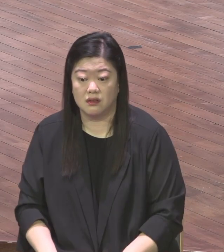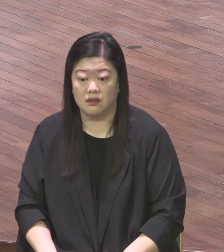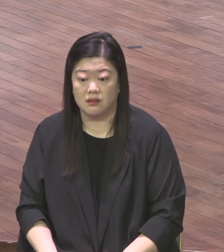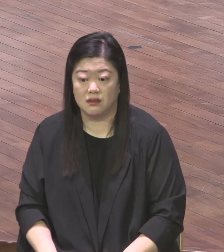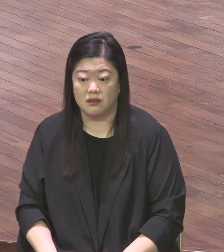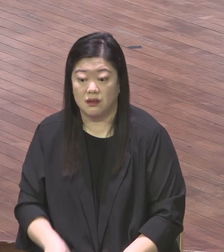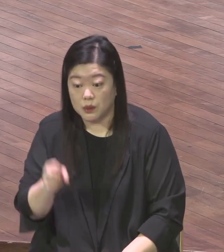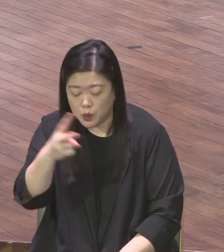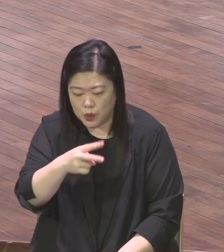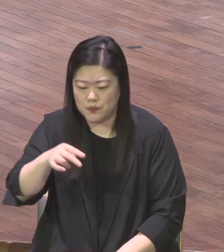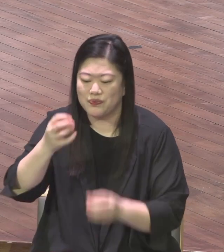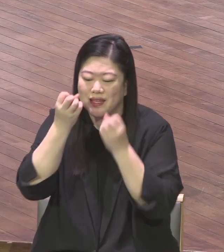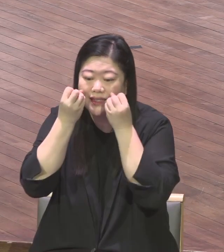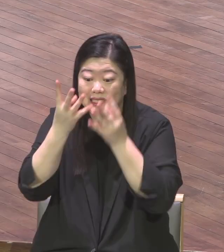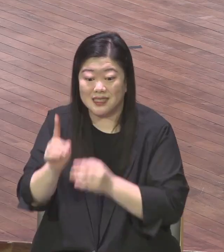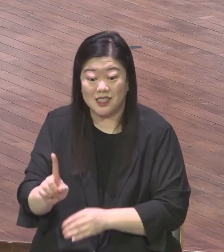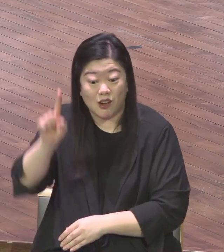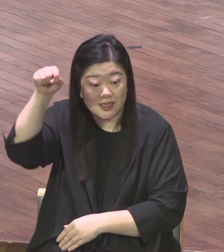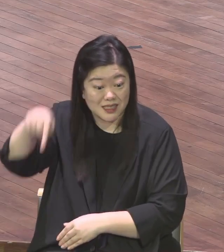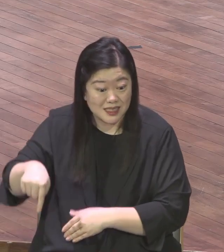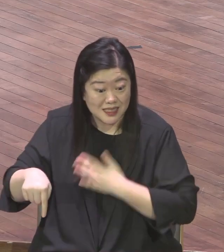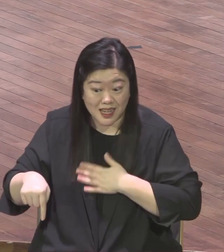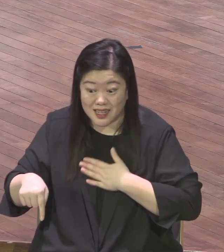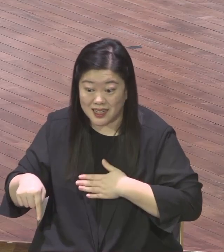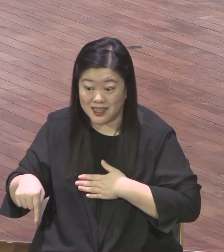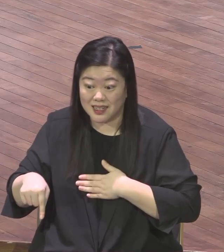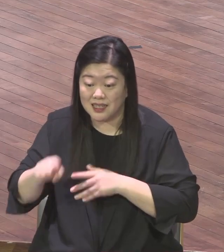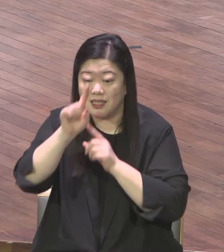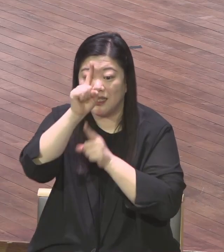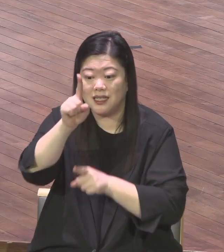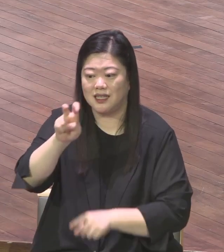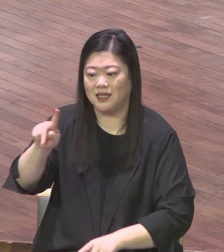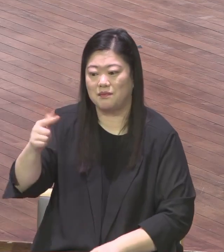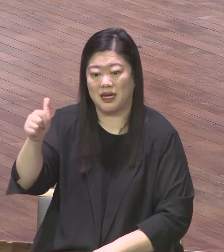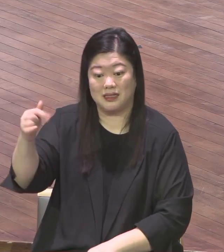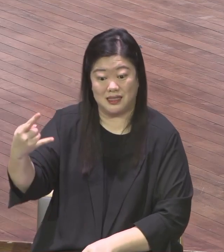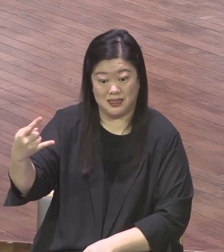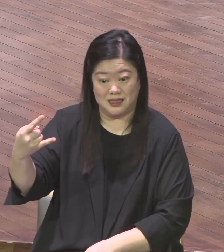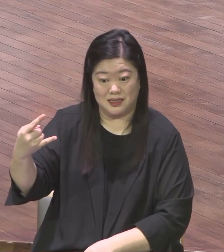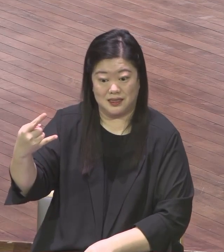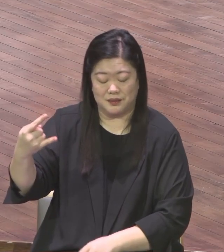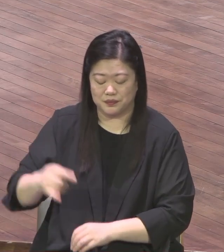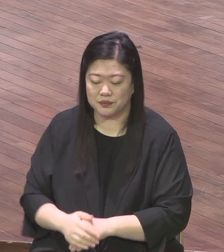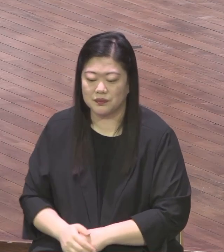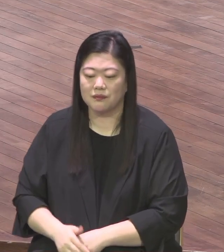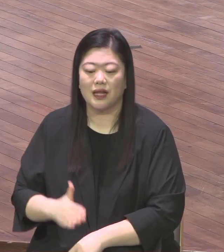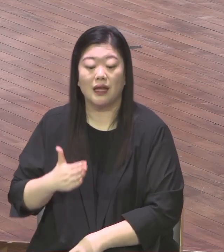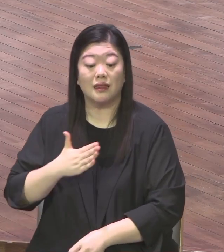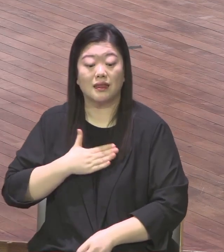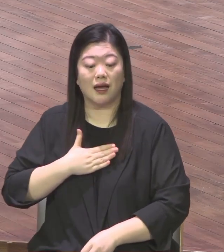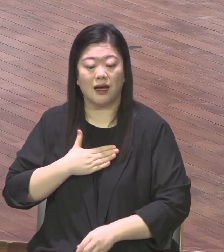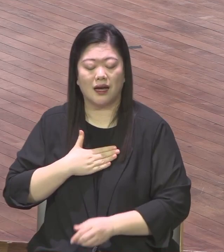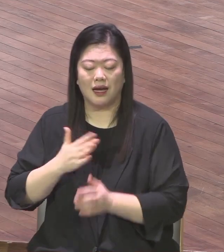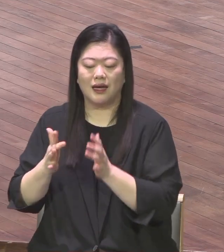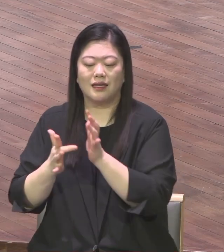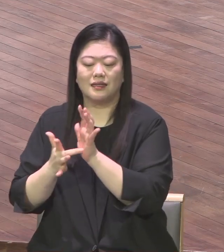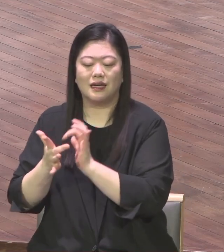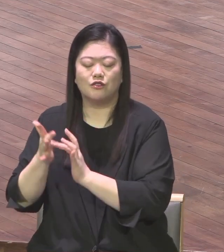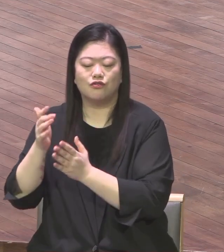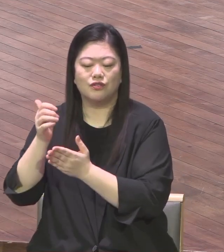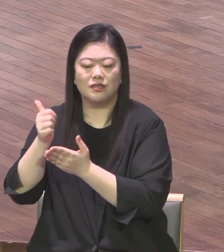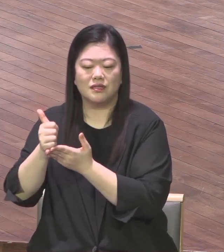신천지 이만희는 예수 재림 예수라 그러면 공격을 많이 받으니까 자신이 예수 재림